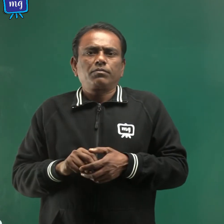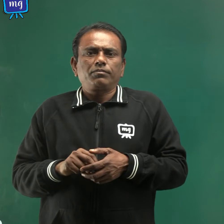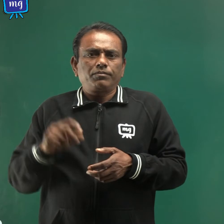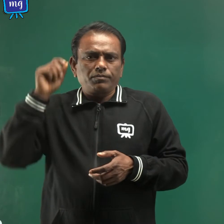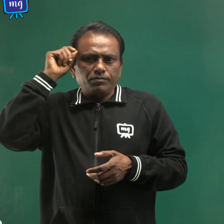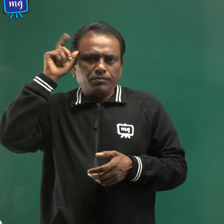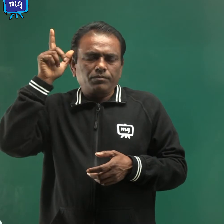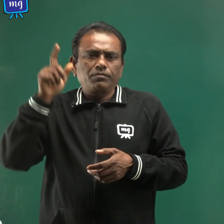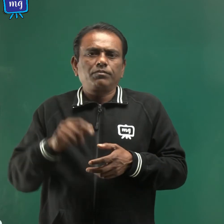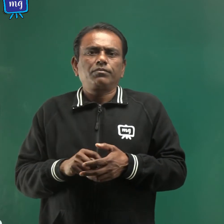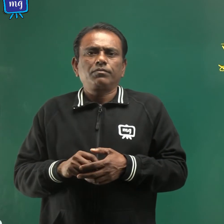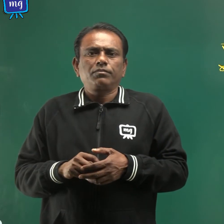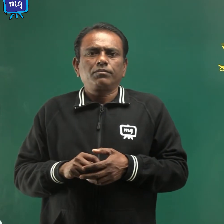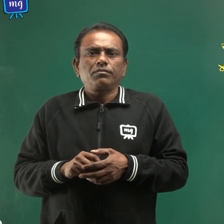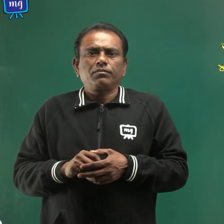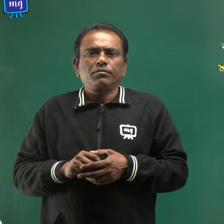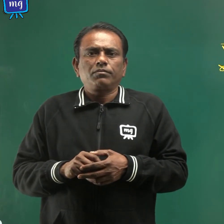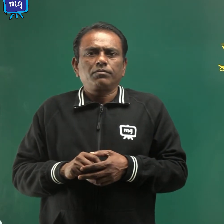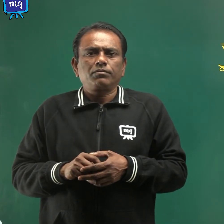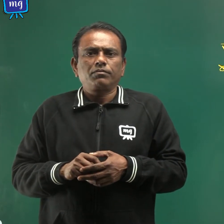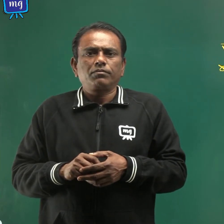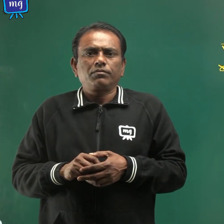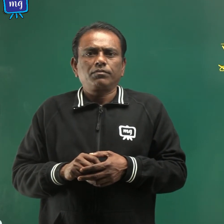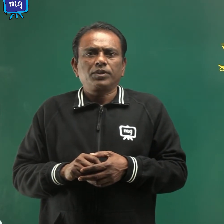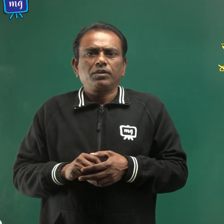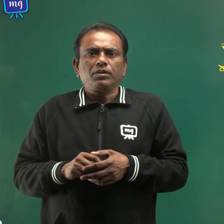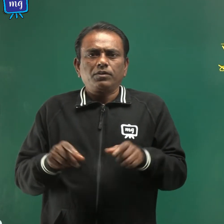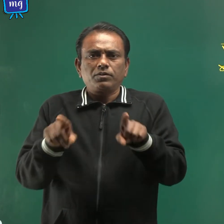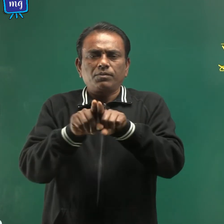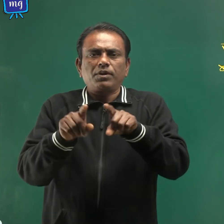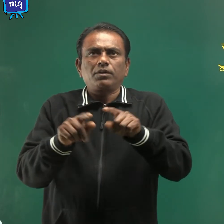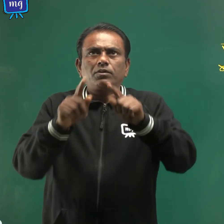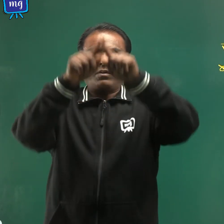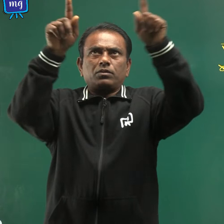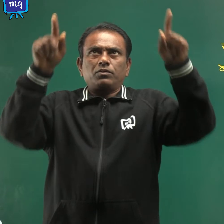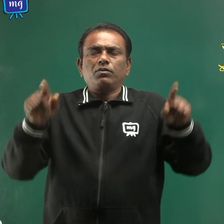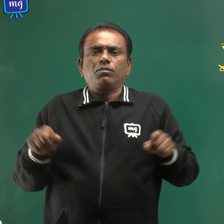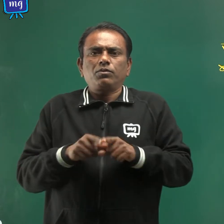मैं समझ गया था के समांतर चतुर्भुज का